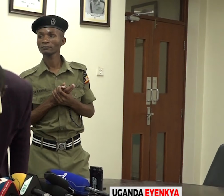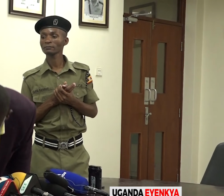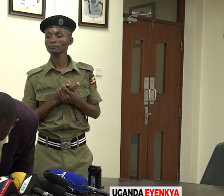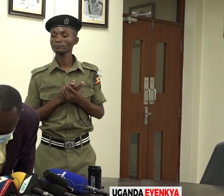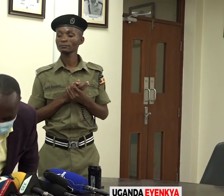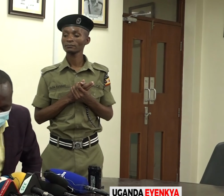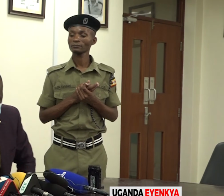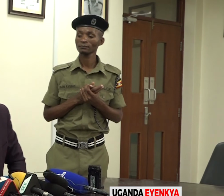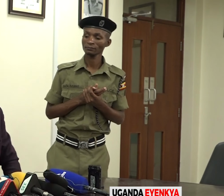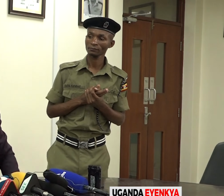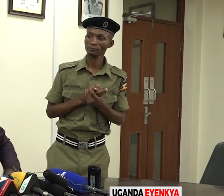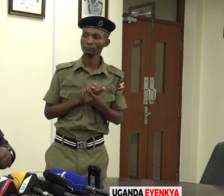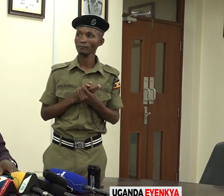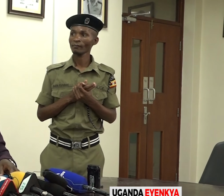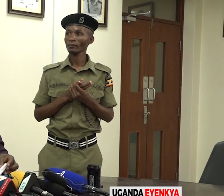us.